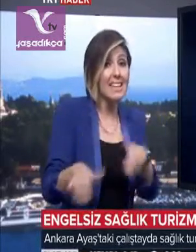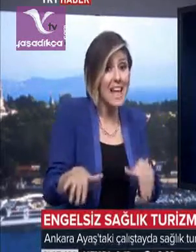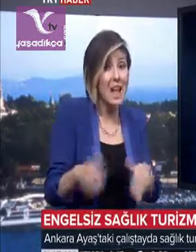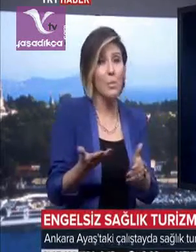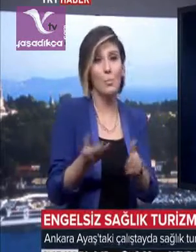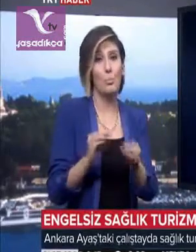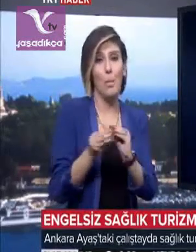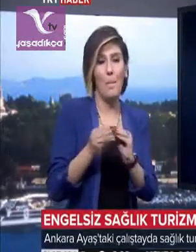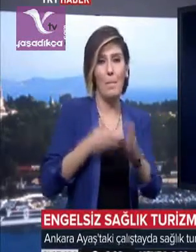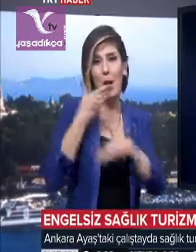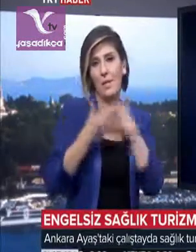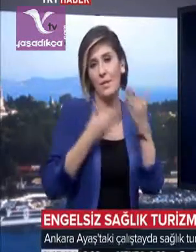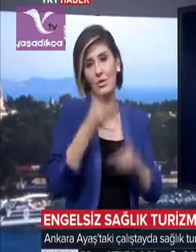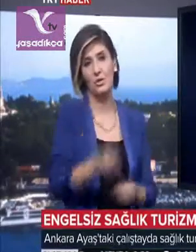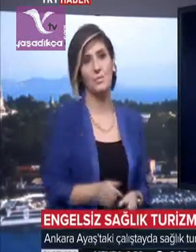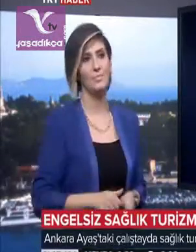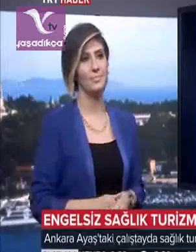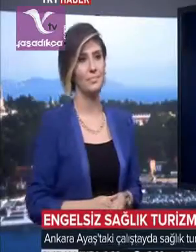sorunları konuşuldu.